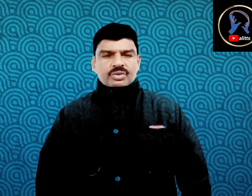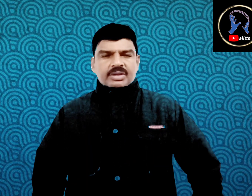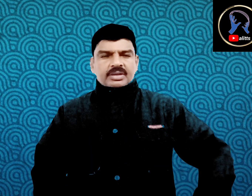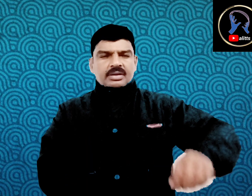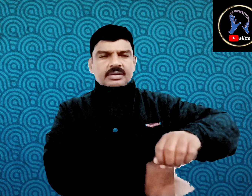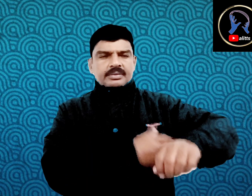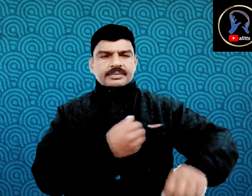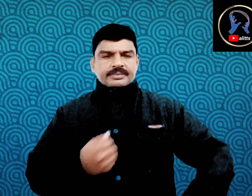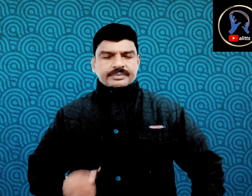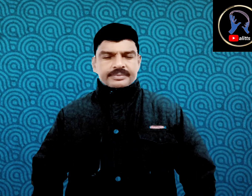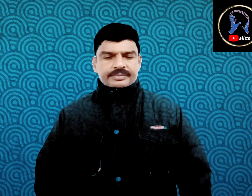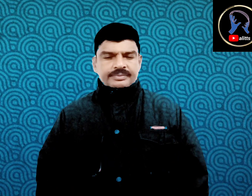चोरी करना